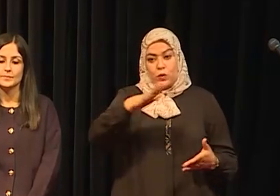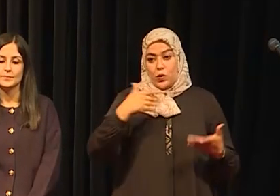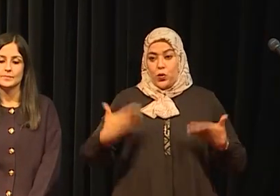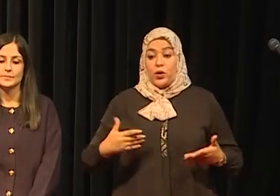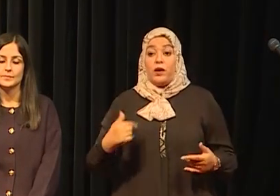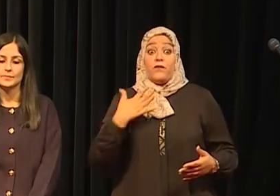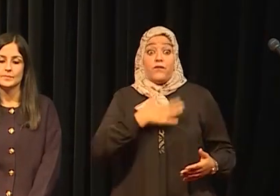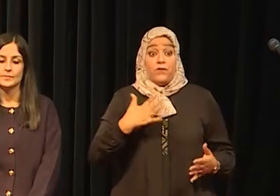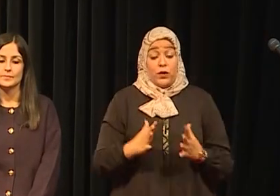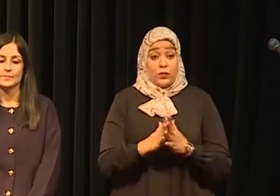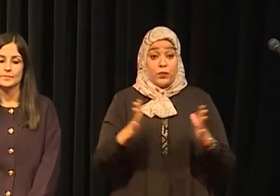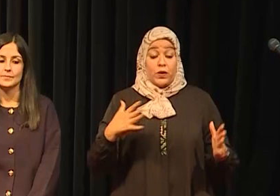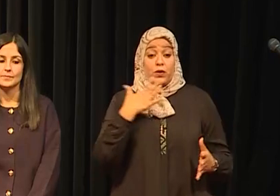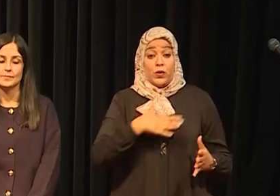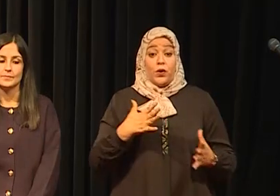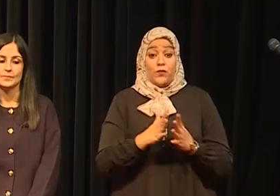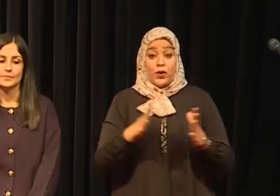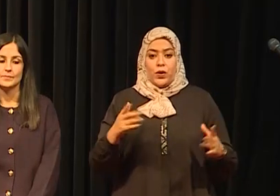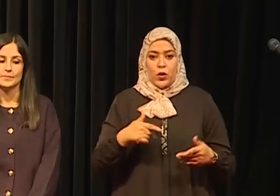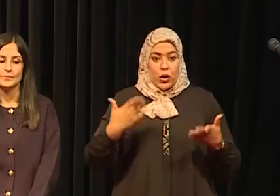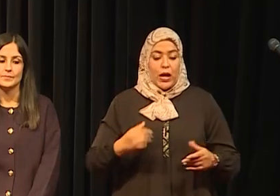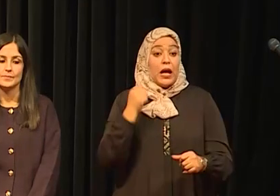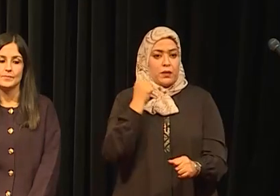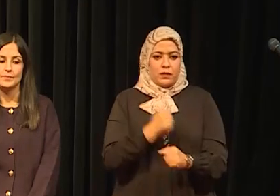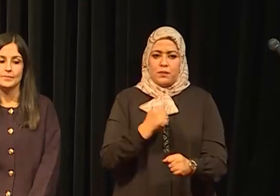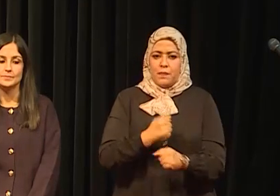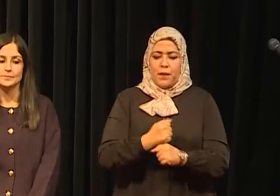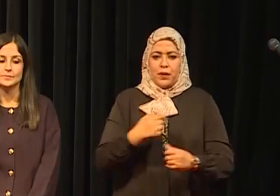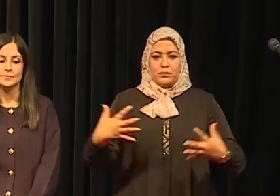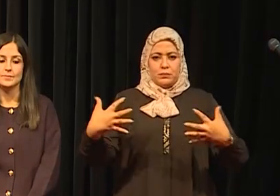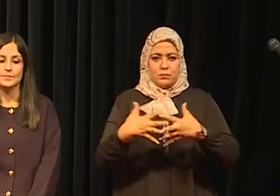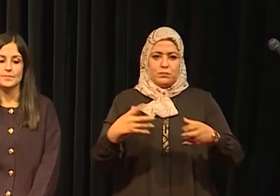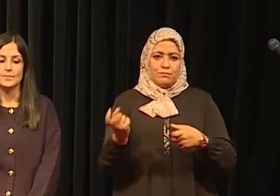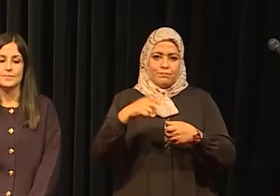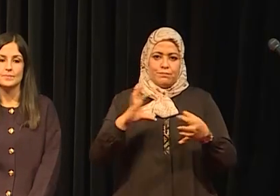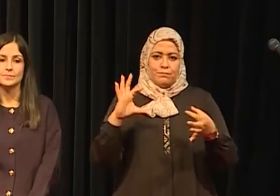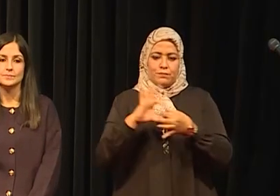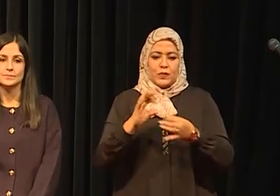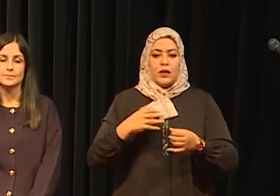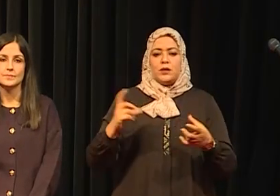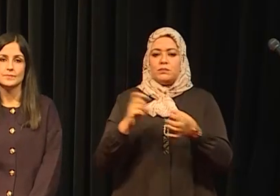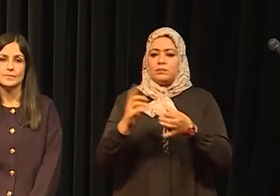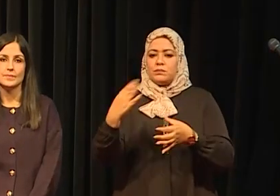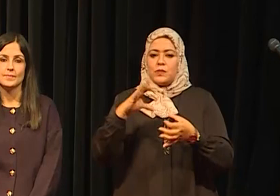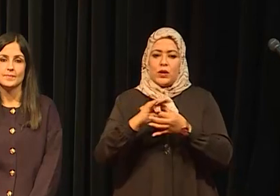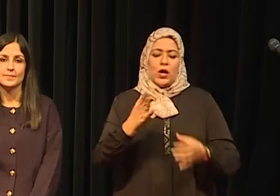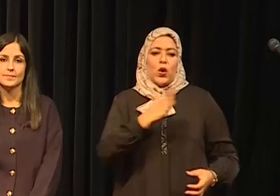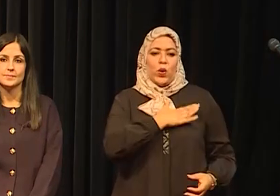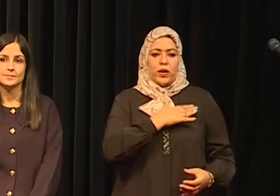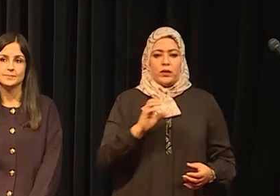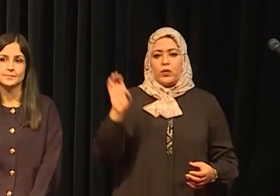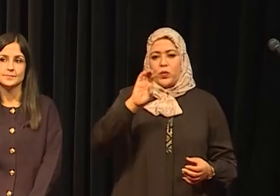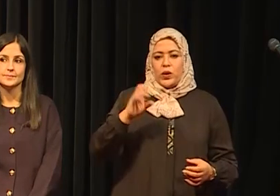نجد فخورين بهذا العمل المشترك مع مختلف شركائنا على الصعيد